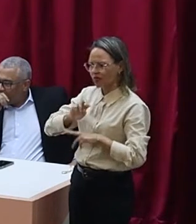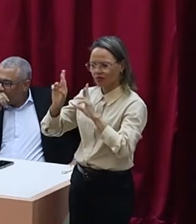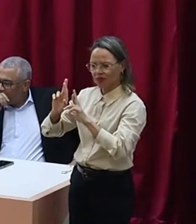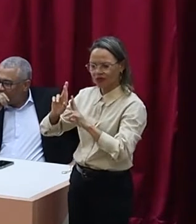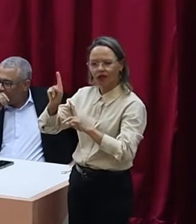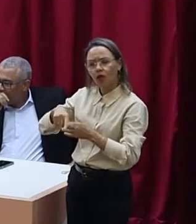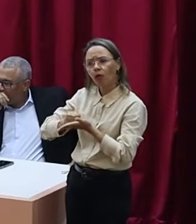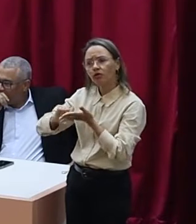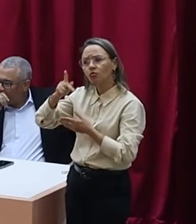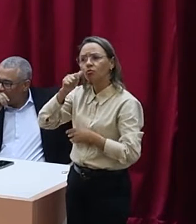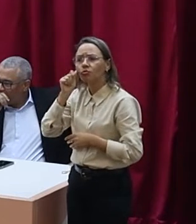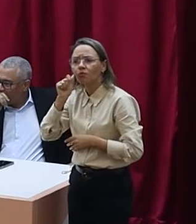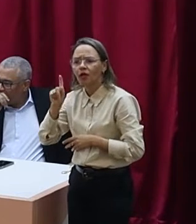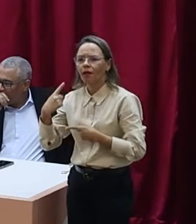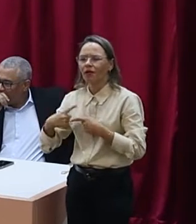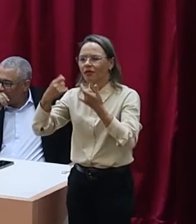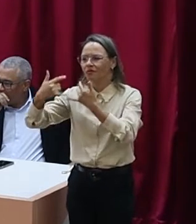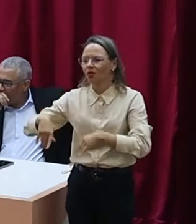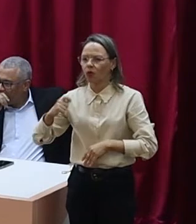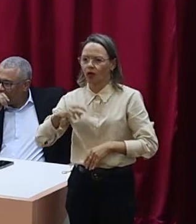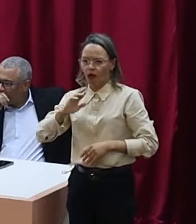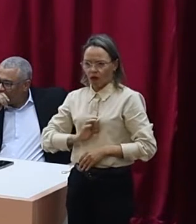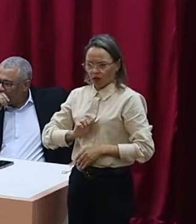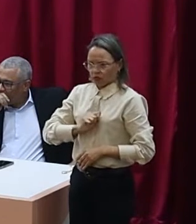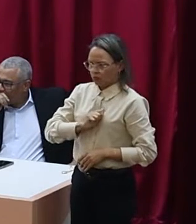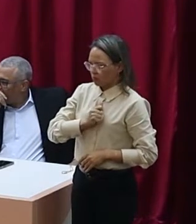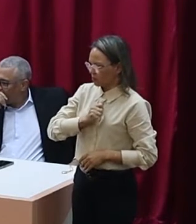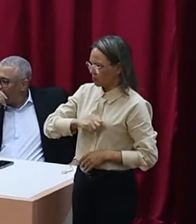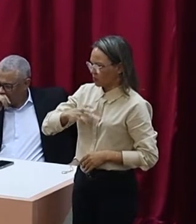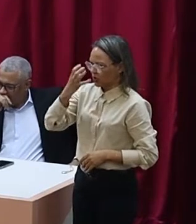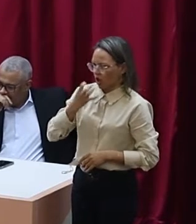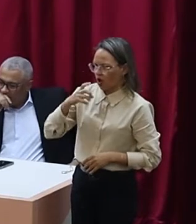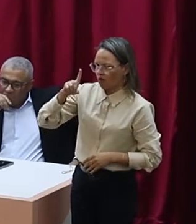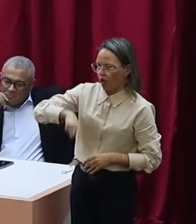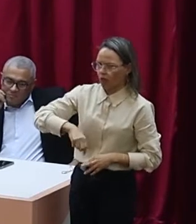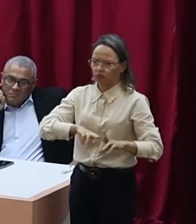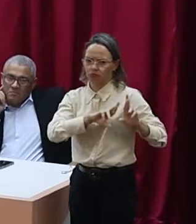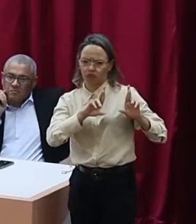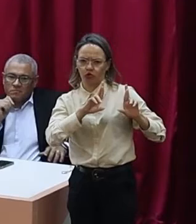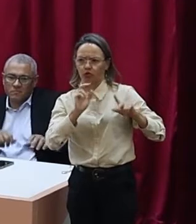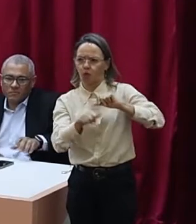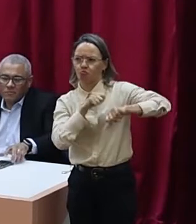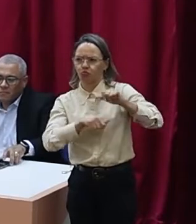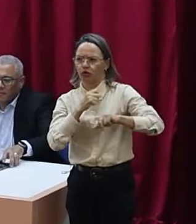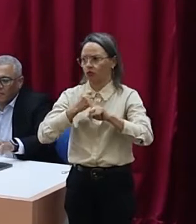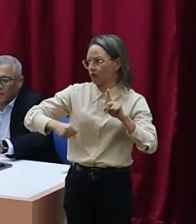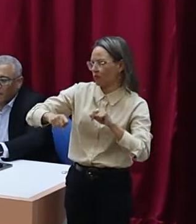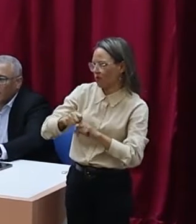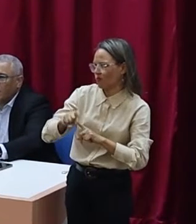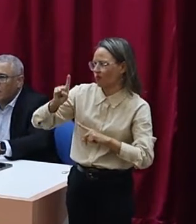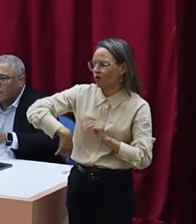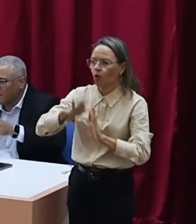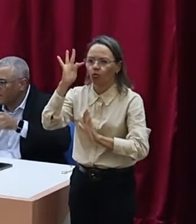né, que ela fala que a raiva muitas vezes é um afeto muito mais produtivo do que a esperança para mudança social. É